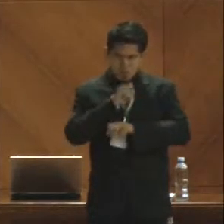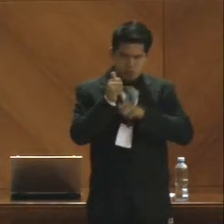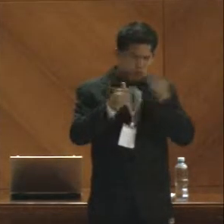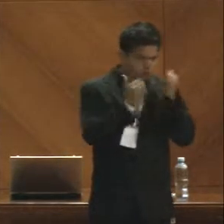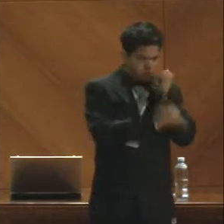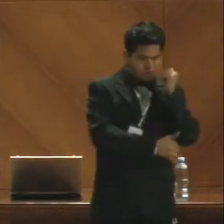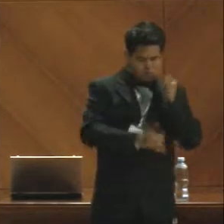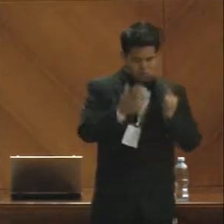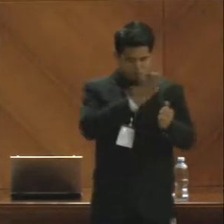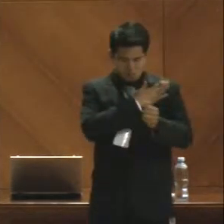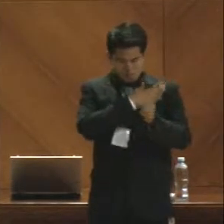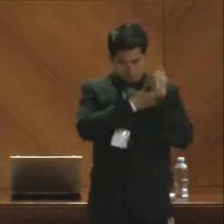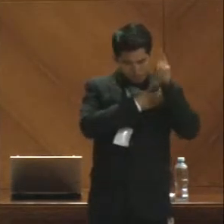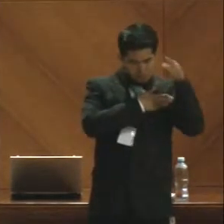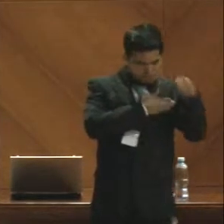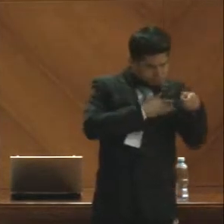países.